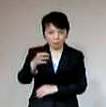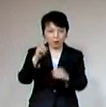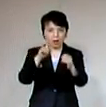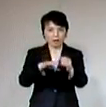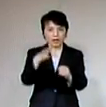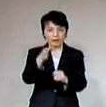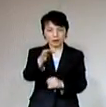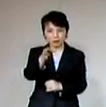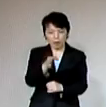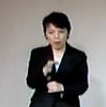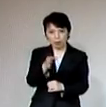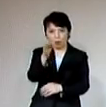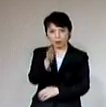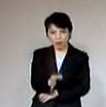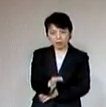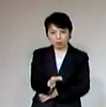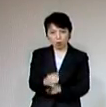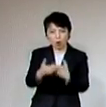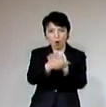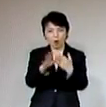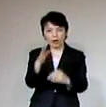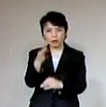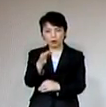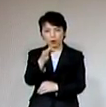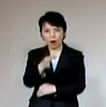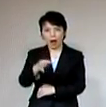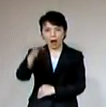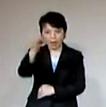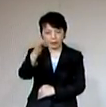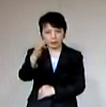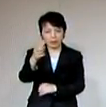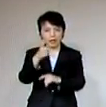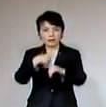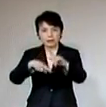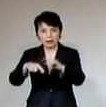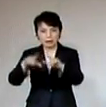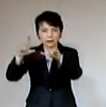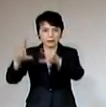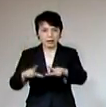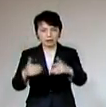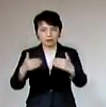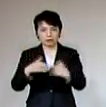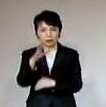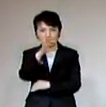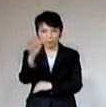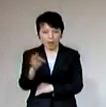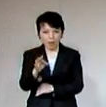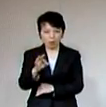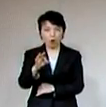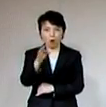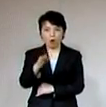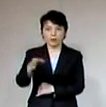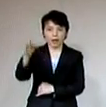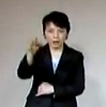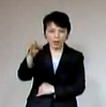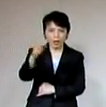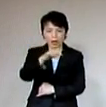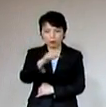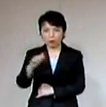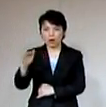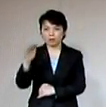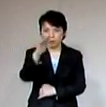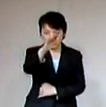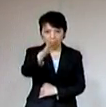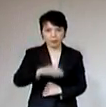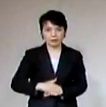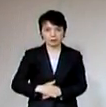金受取額の減少、保険料等が上がり、さらに生活必需品、物品等の値上げが加速するな